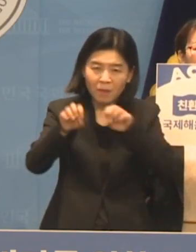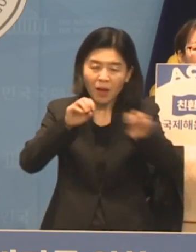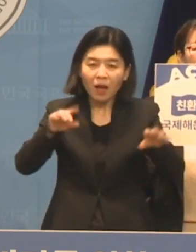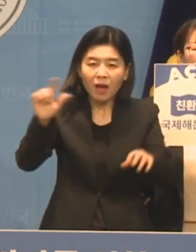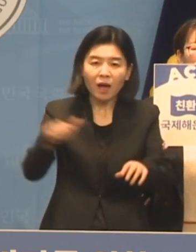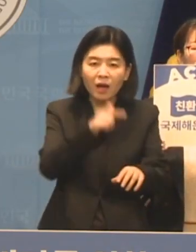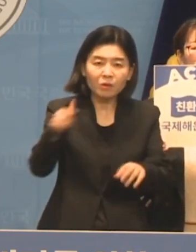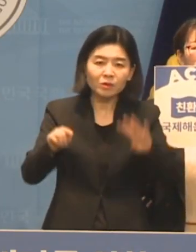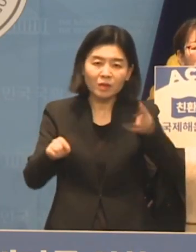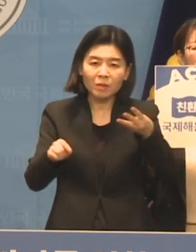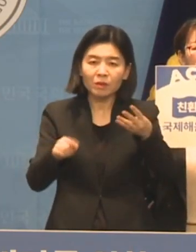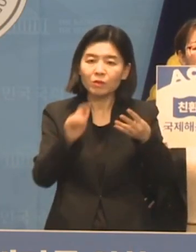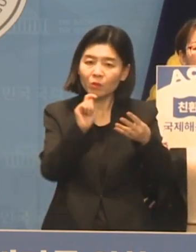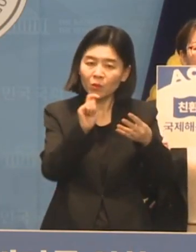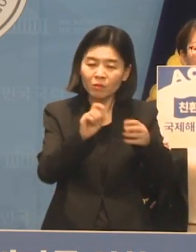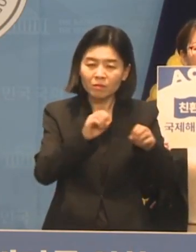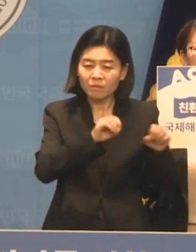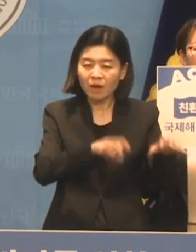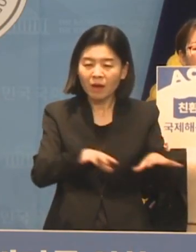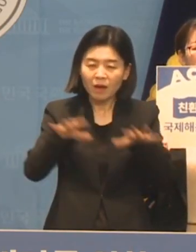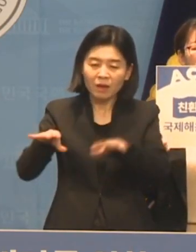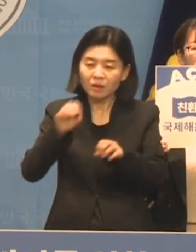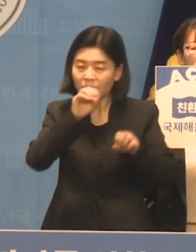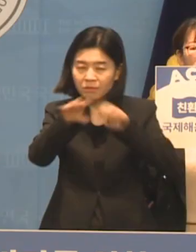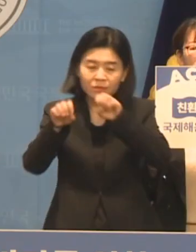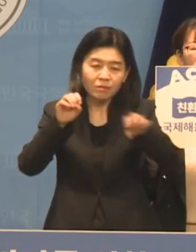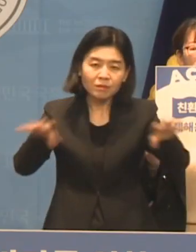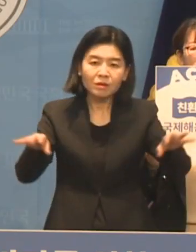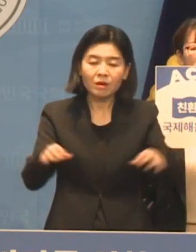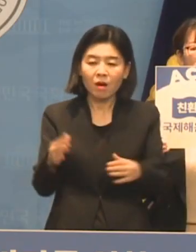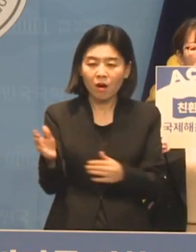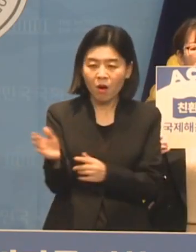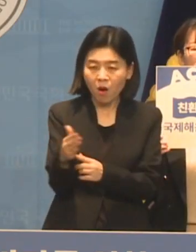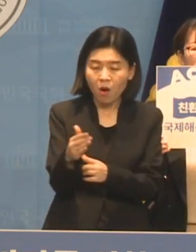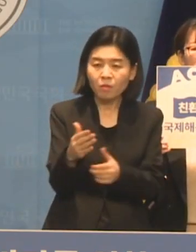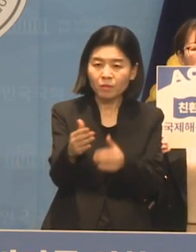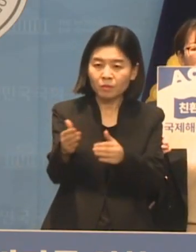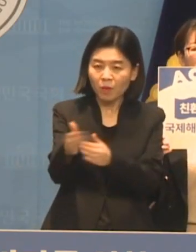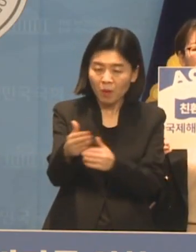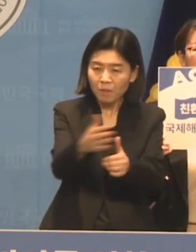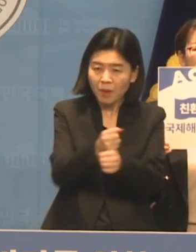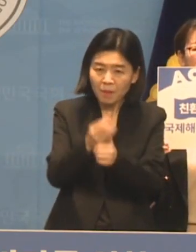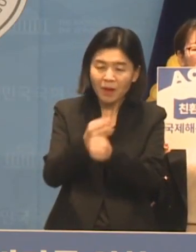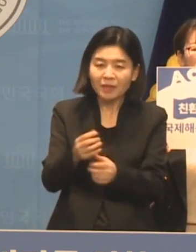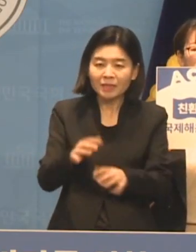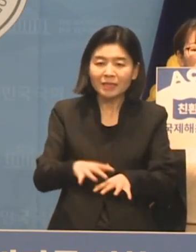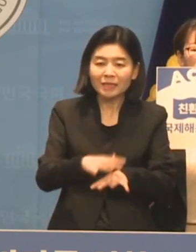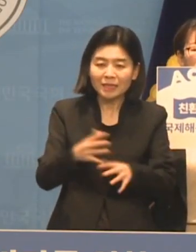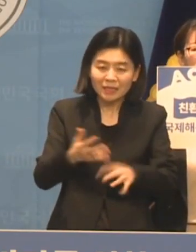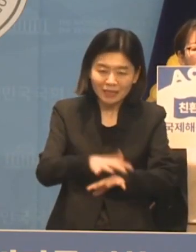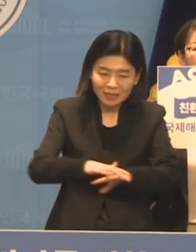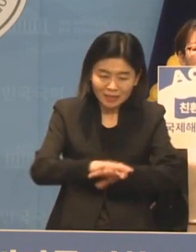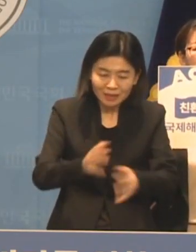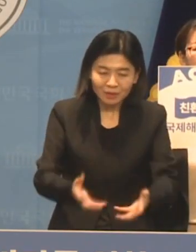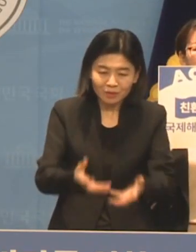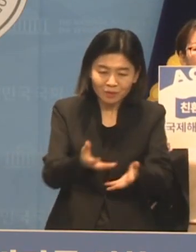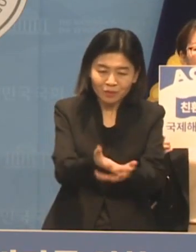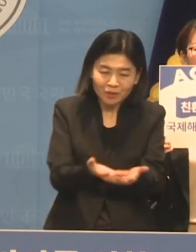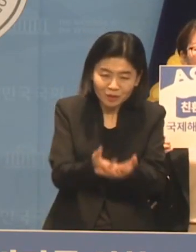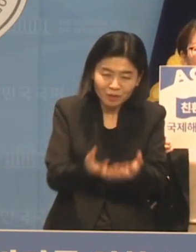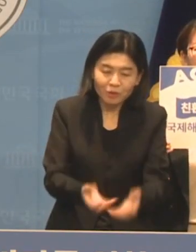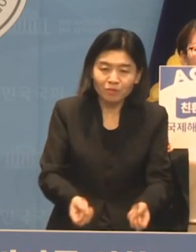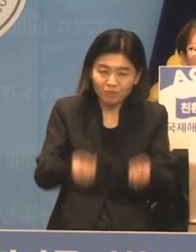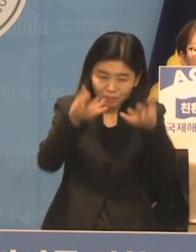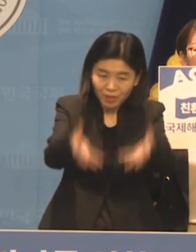쓰레기가 바다로 흘러들어가고 있습니다. 특히 어업활동 중 버려지는 그물, 부표, 낚싯줄 같은 어구 쓰레기는 해양